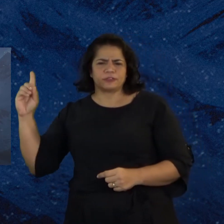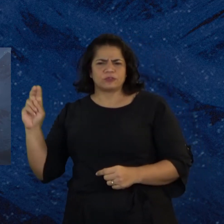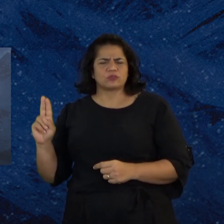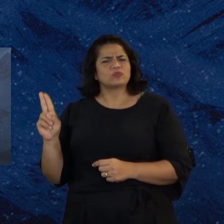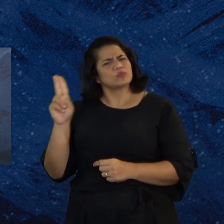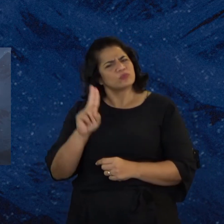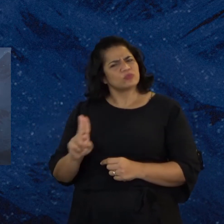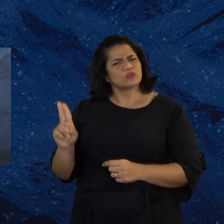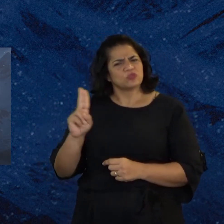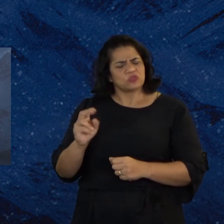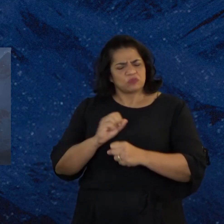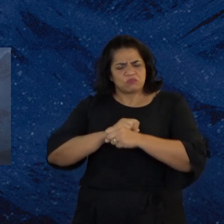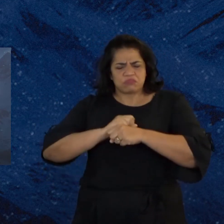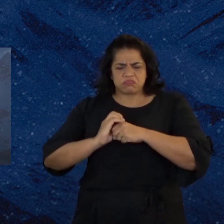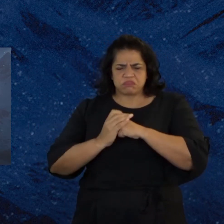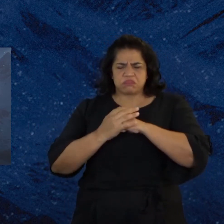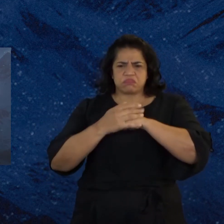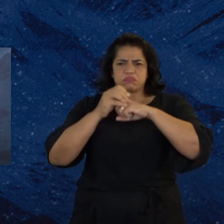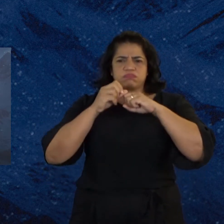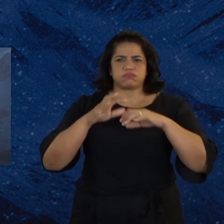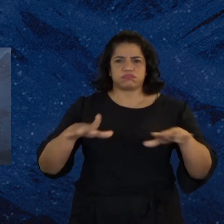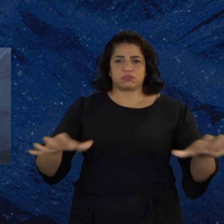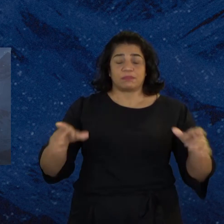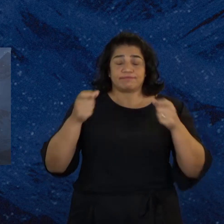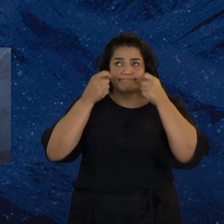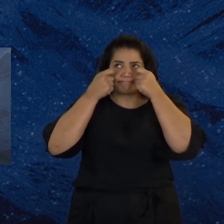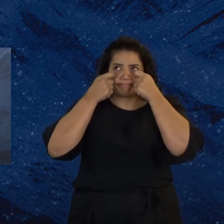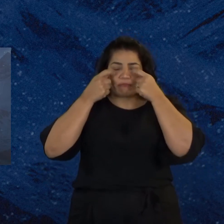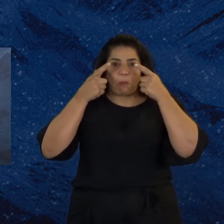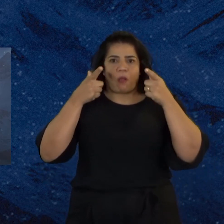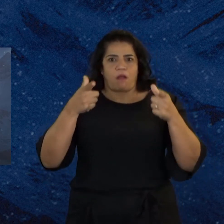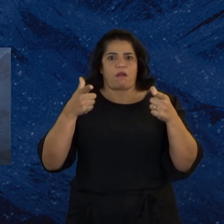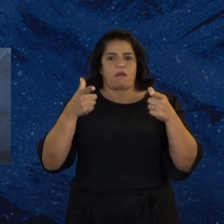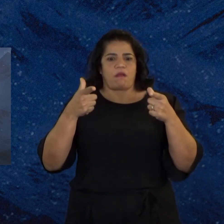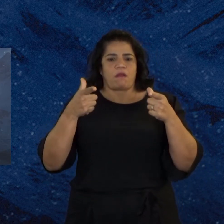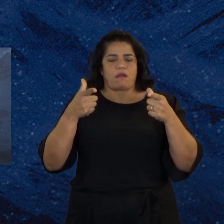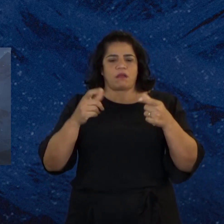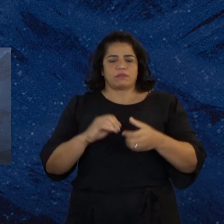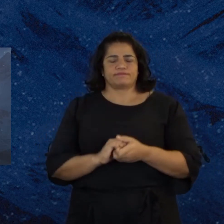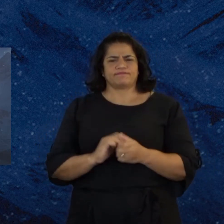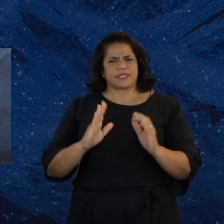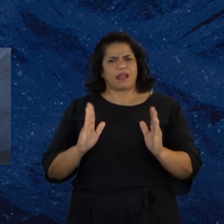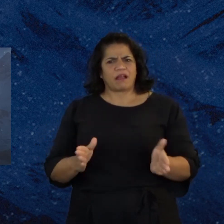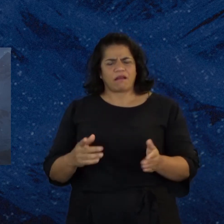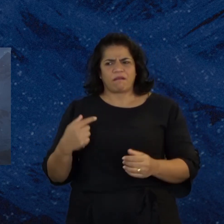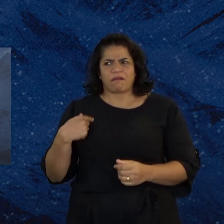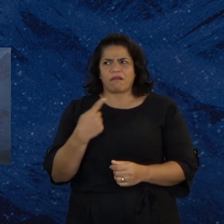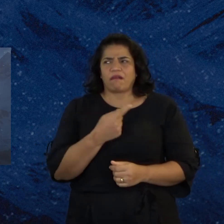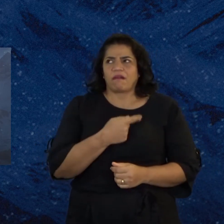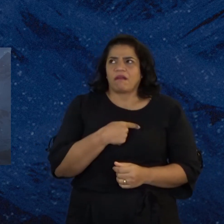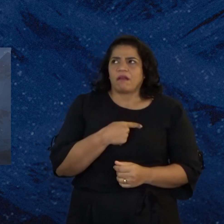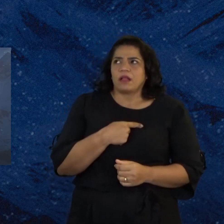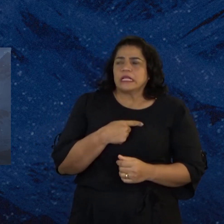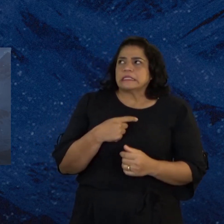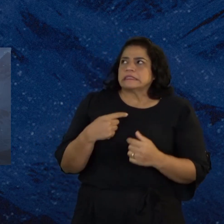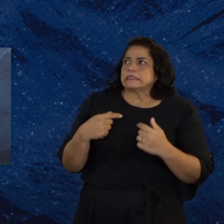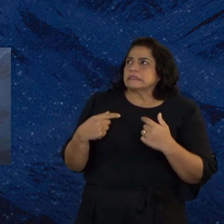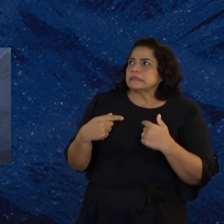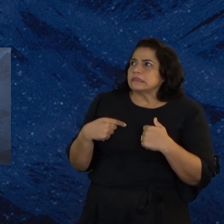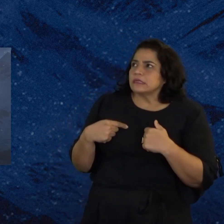Você acha que você pode se apoiar nisso? Nessas coisas? Cadê o trabalho? Cadê os